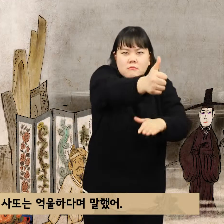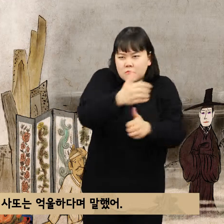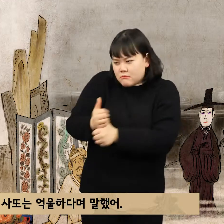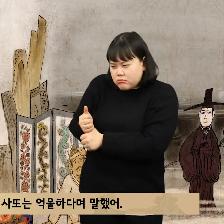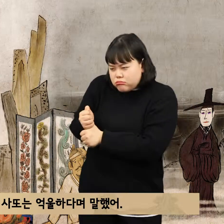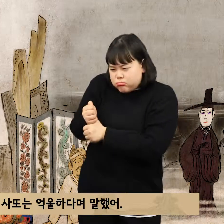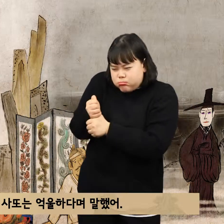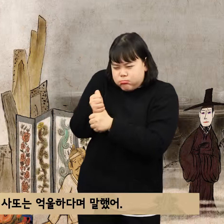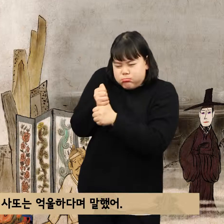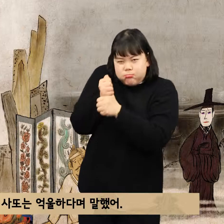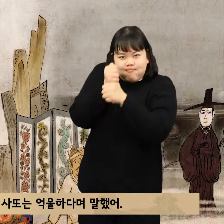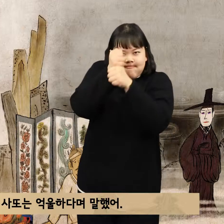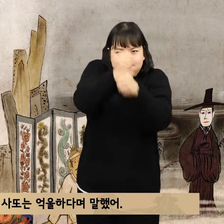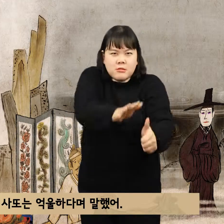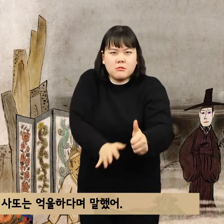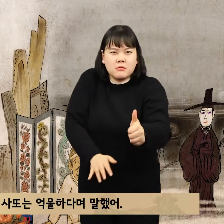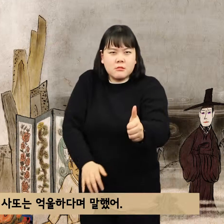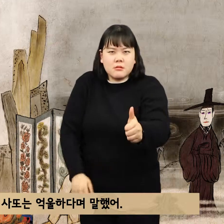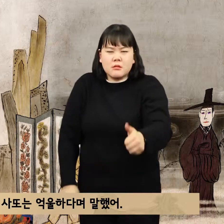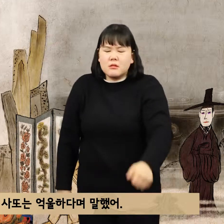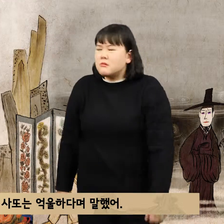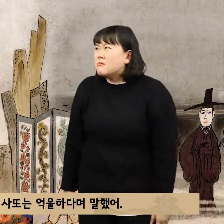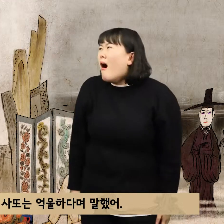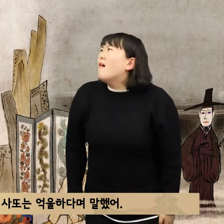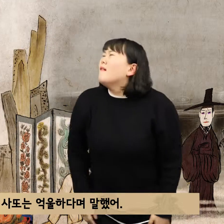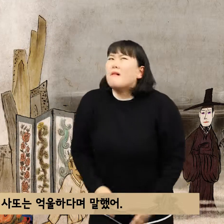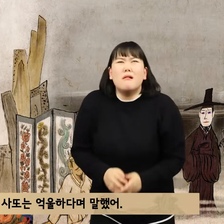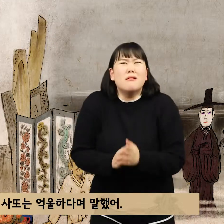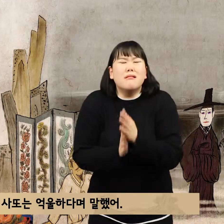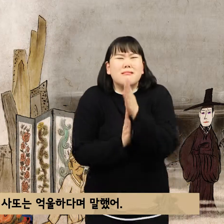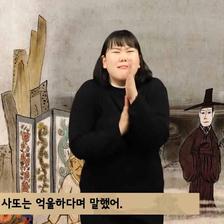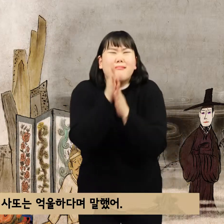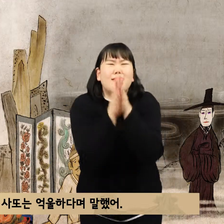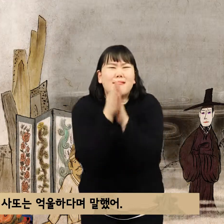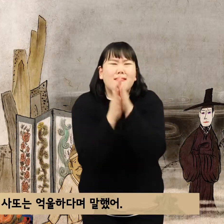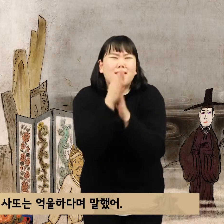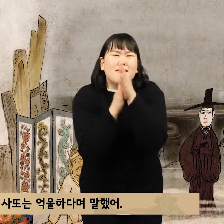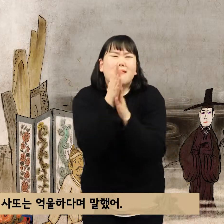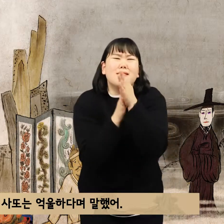염라대왕 앞에 온 사또는 억울하다며 말했어.